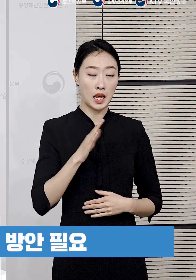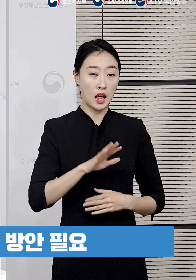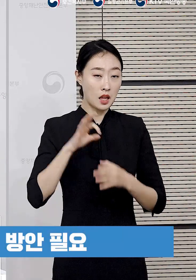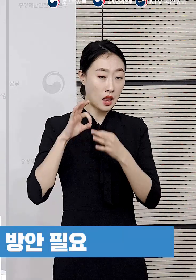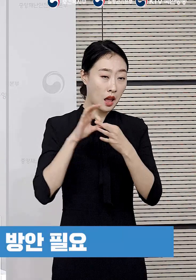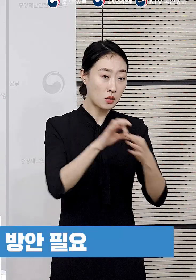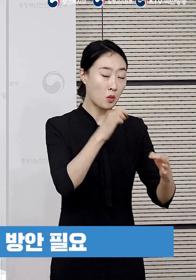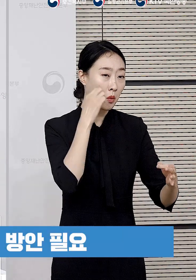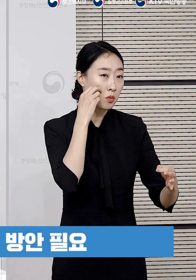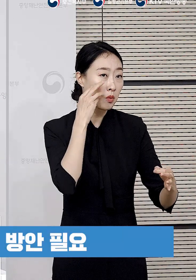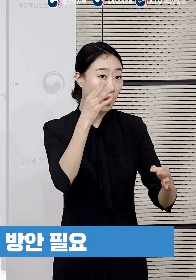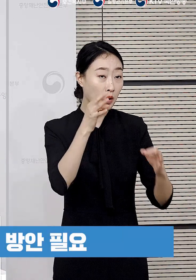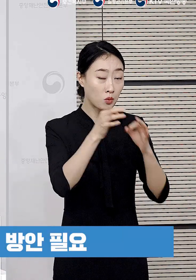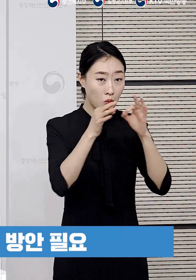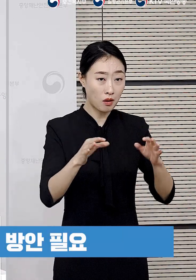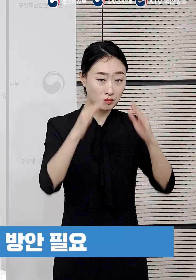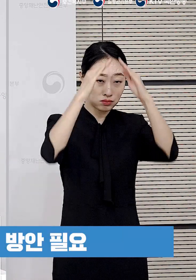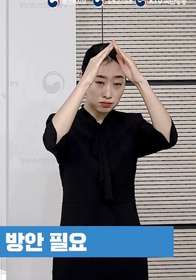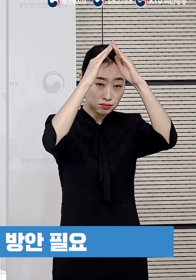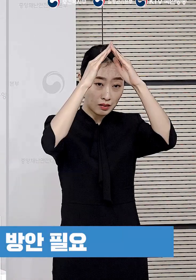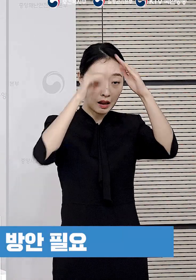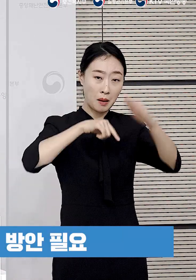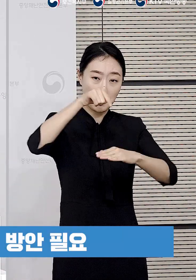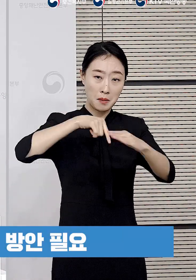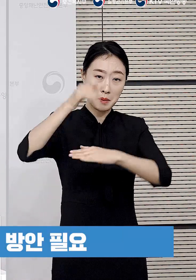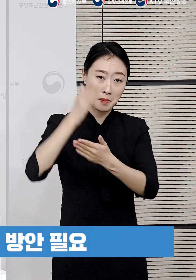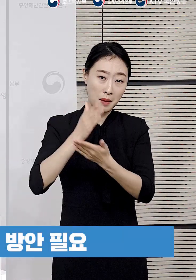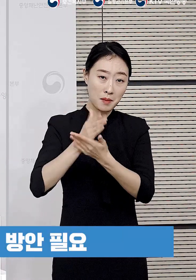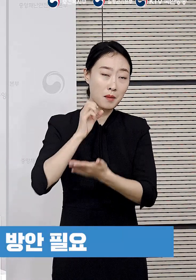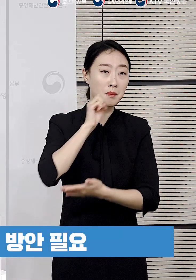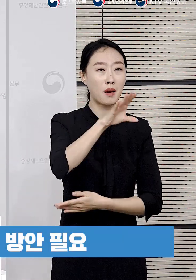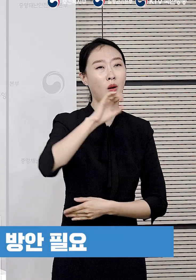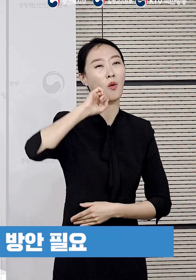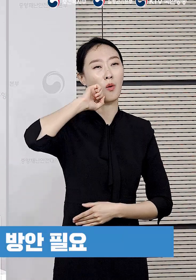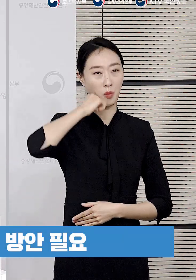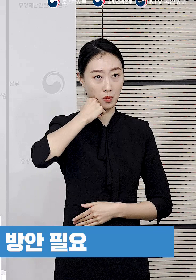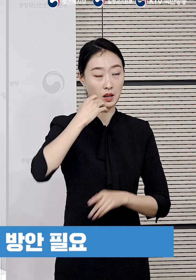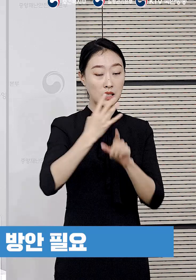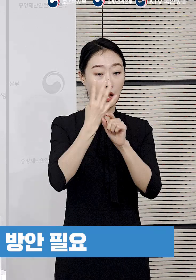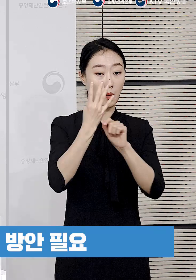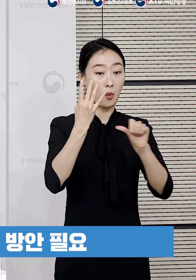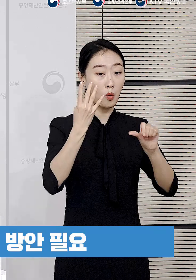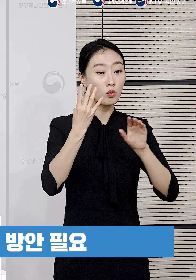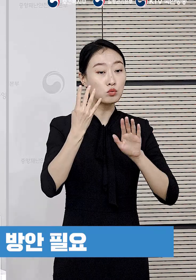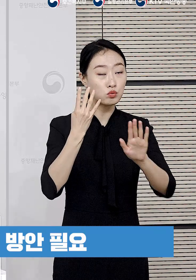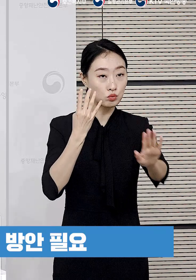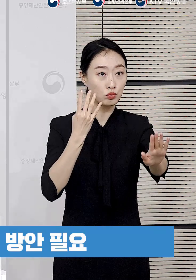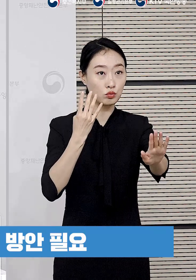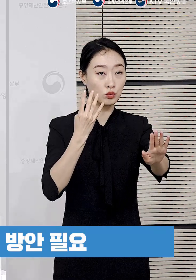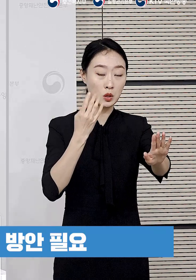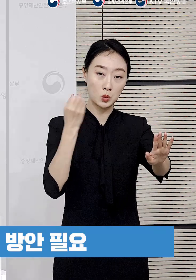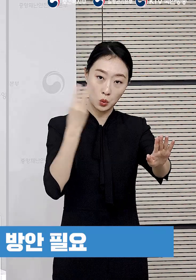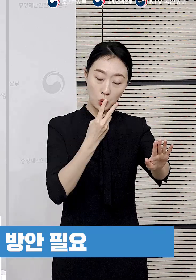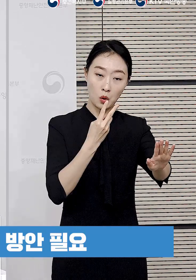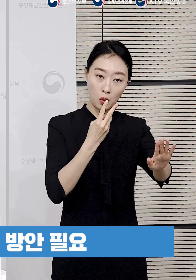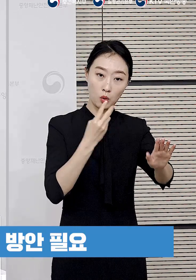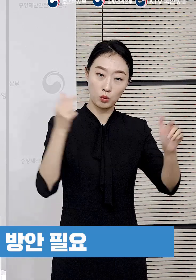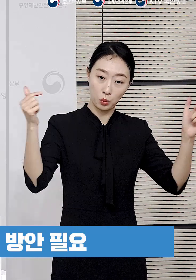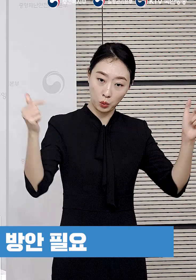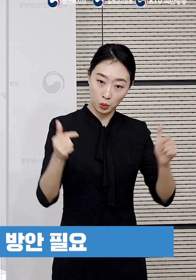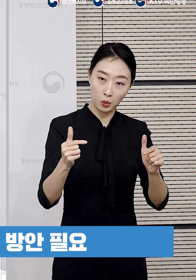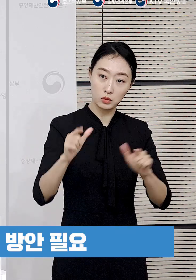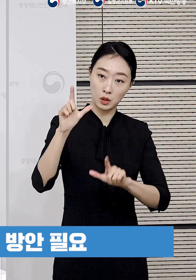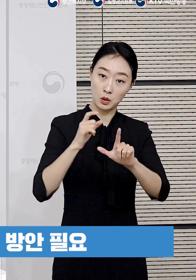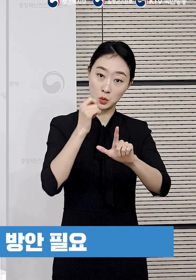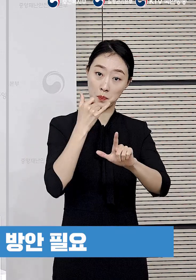다만 이제 이것이 계속해서 몇 개월 동안 지속을 할 수 없는 그러한 어떤 조치이기 때문에 그 이후 4월 5일 이후 또는 어떤 상황들이 좀